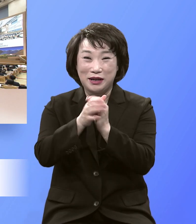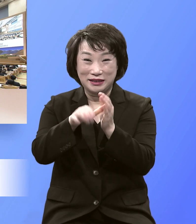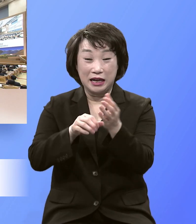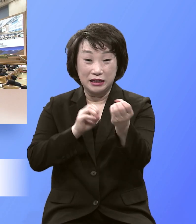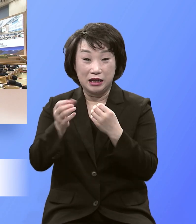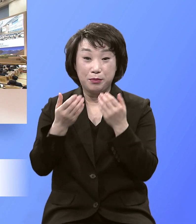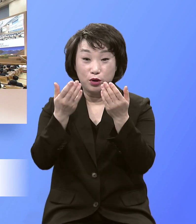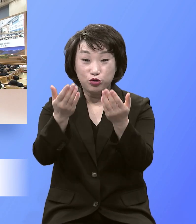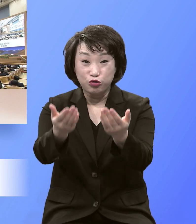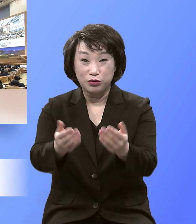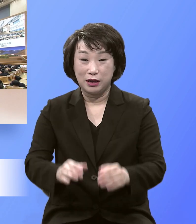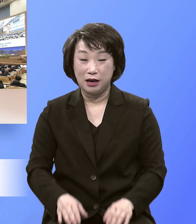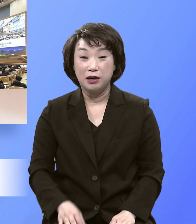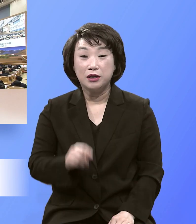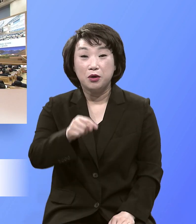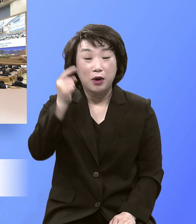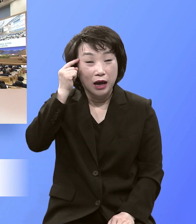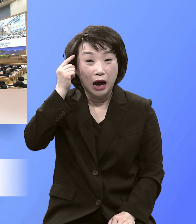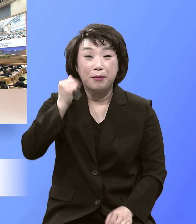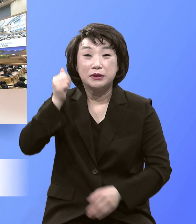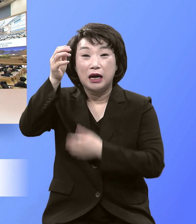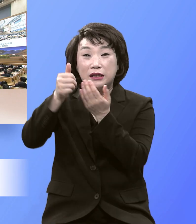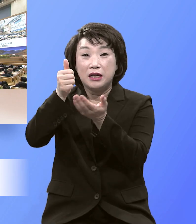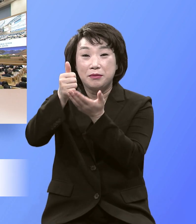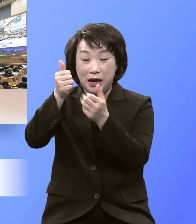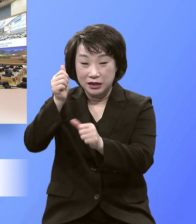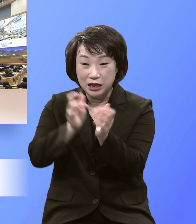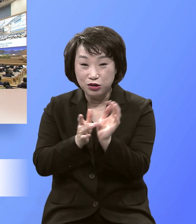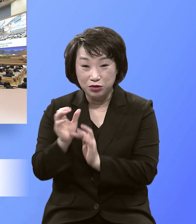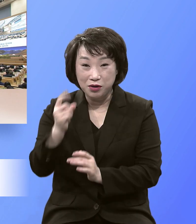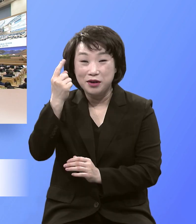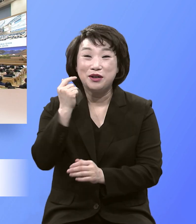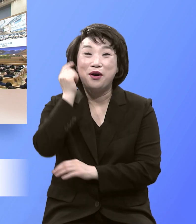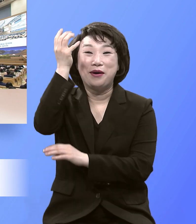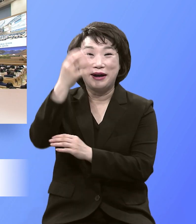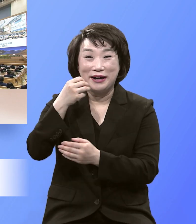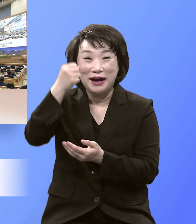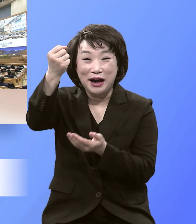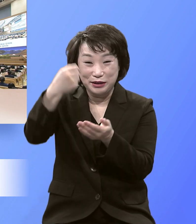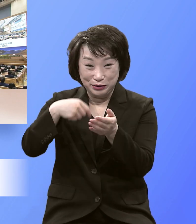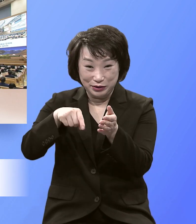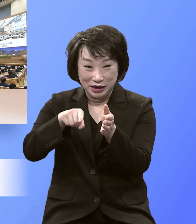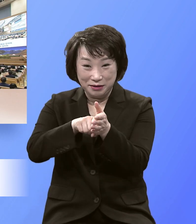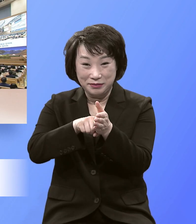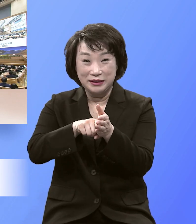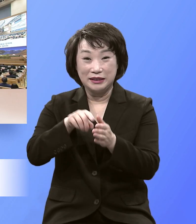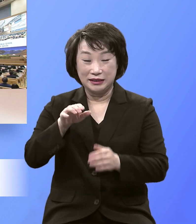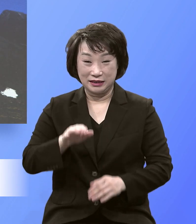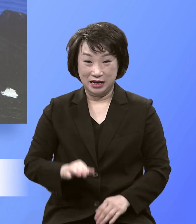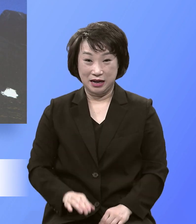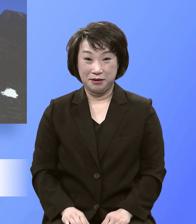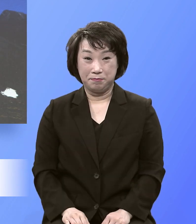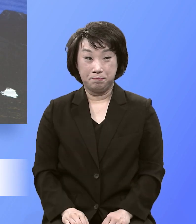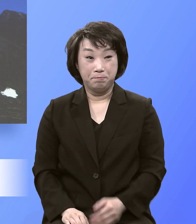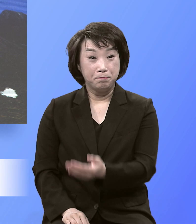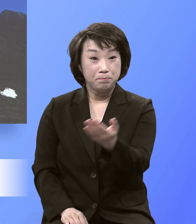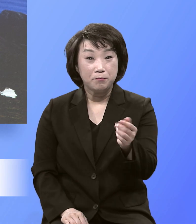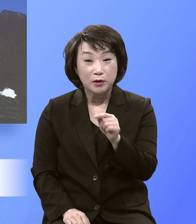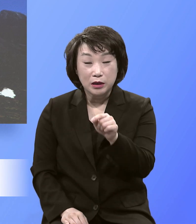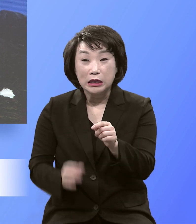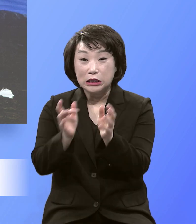내가 시행하리니 이는 아버지로 하여금 아들을 인하여 영광을 얻으시게 하려 함이라. 자,